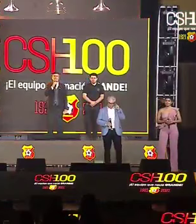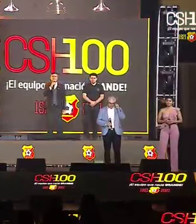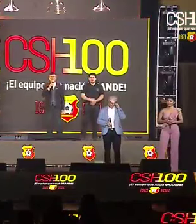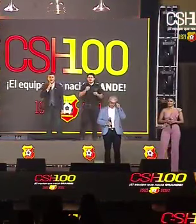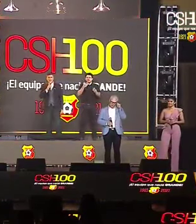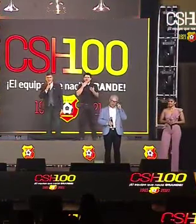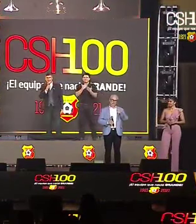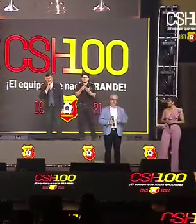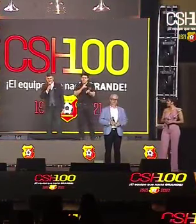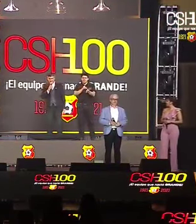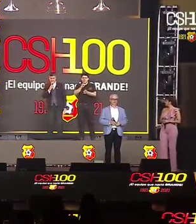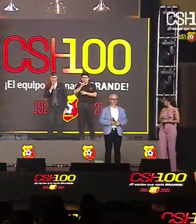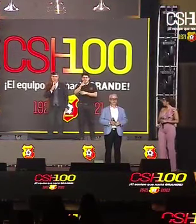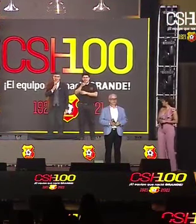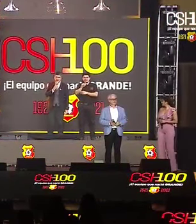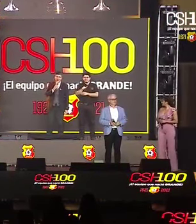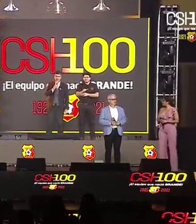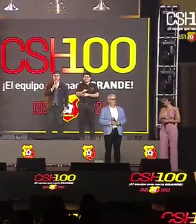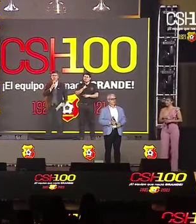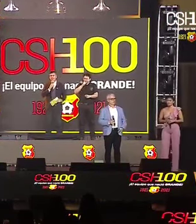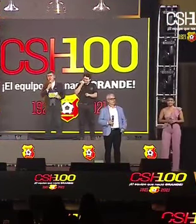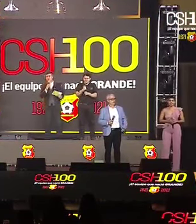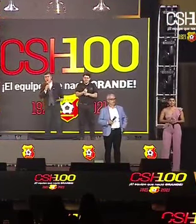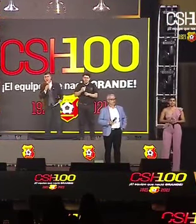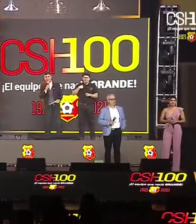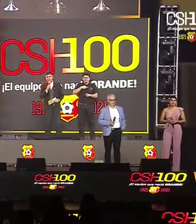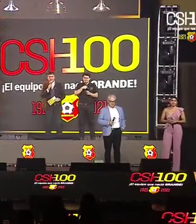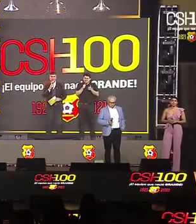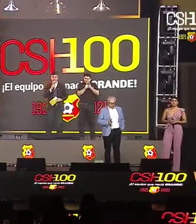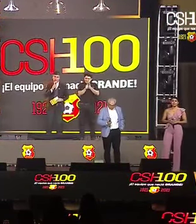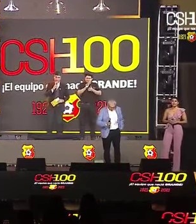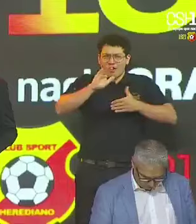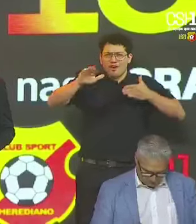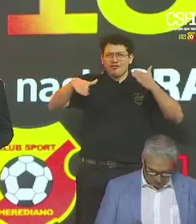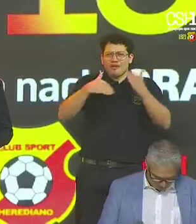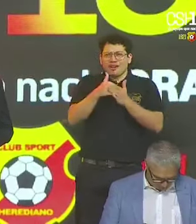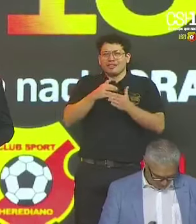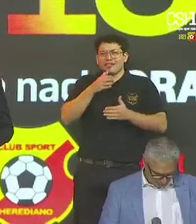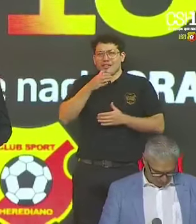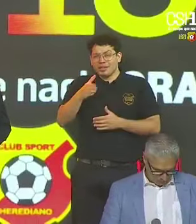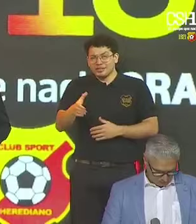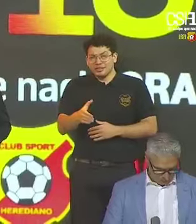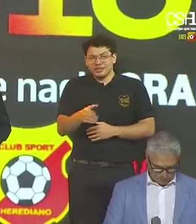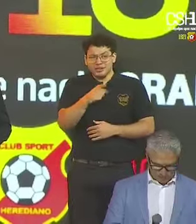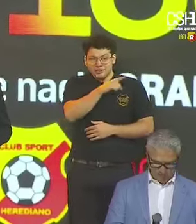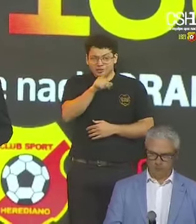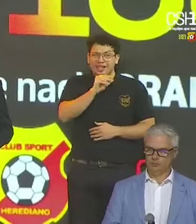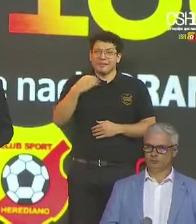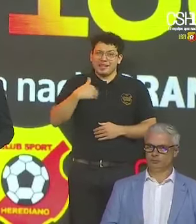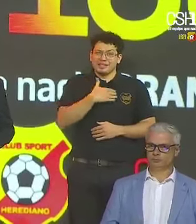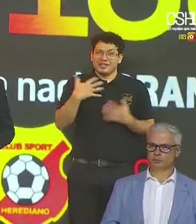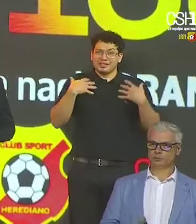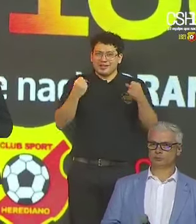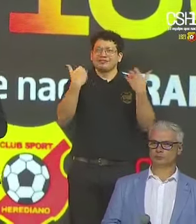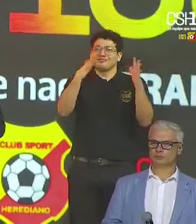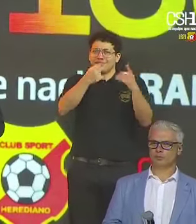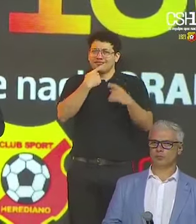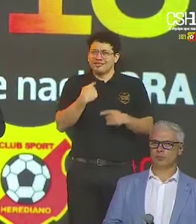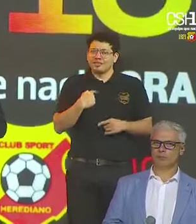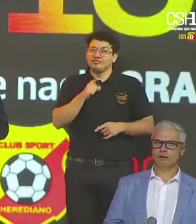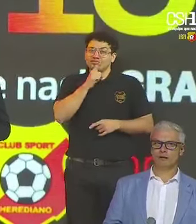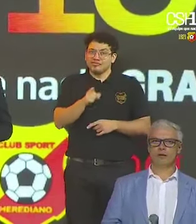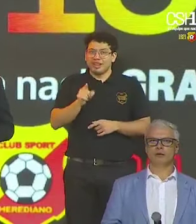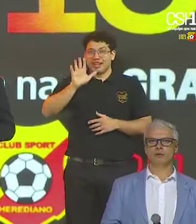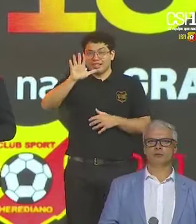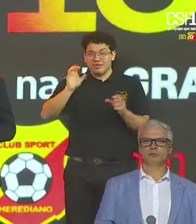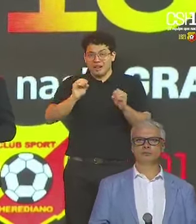Muchas gracias, doctor Macaya. Efectivamente, hemos seguido todas las recomendaciones que usted y el Ministerio de Salud nos han hecho. De hecho, a